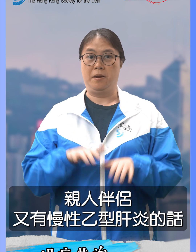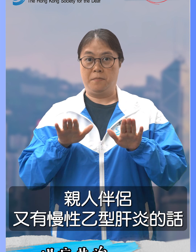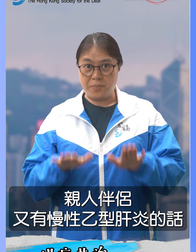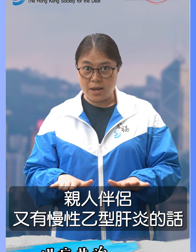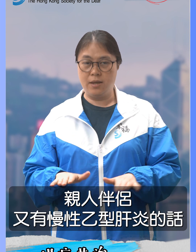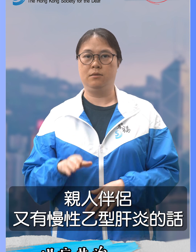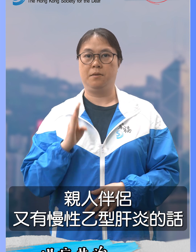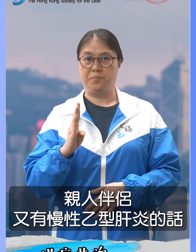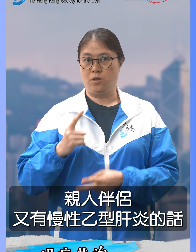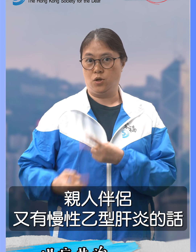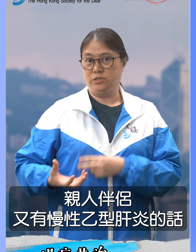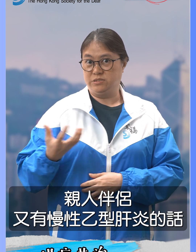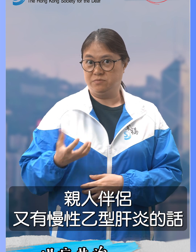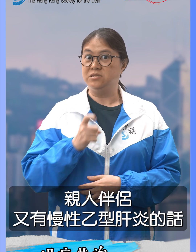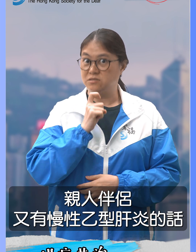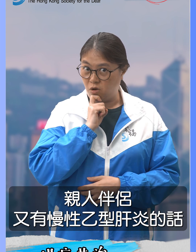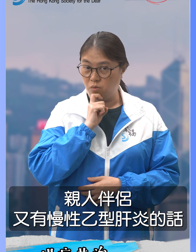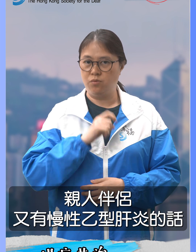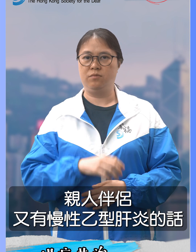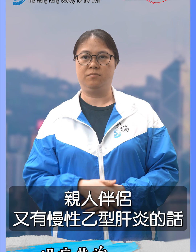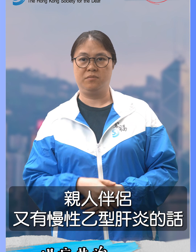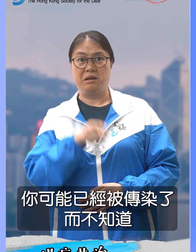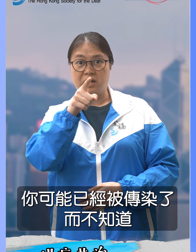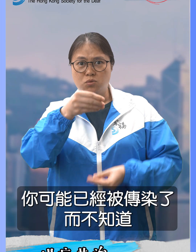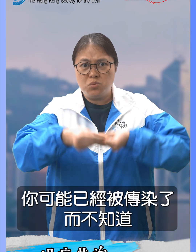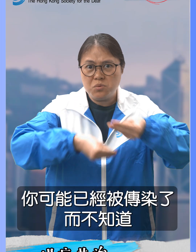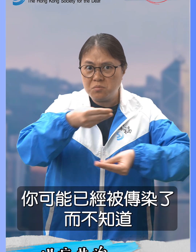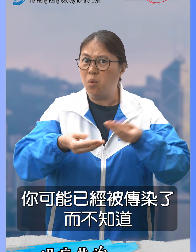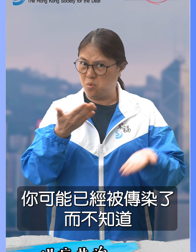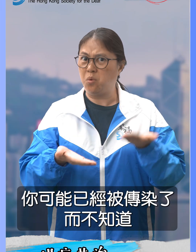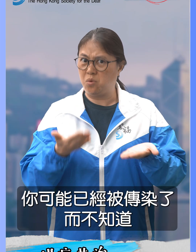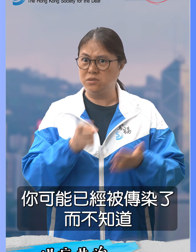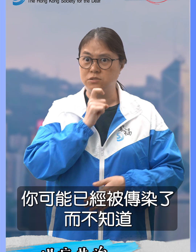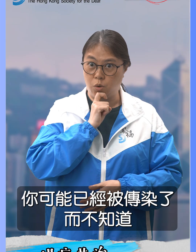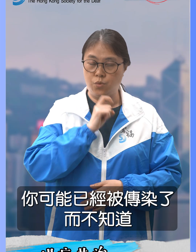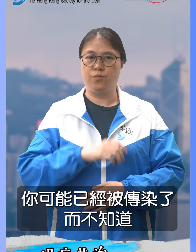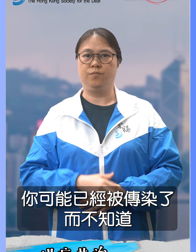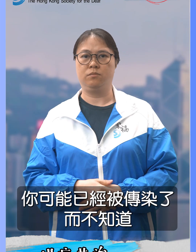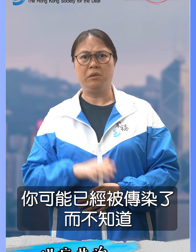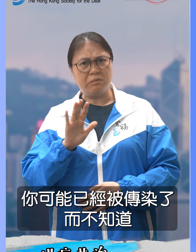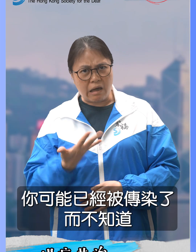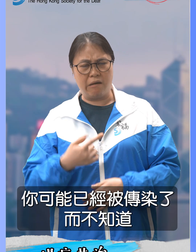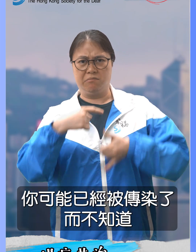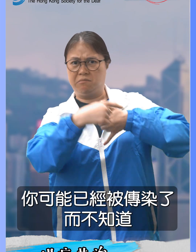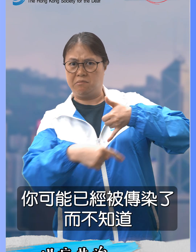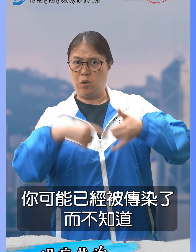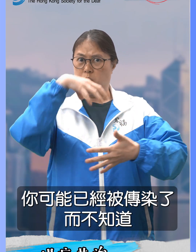乙型肝炎嘅話，你可能已經被傳染而唔知道。